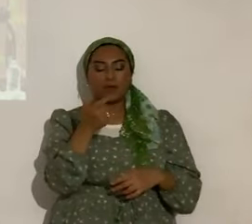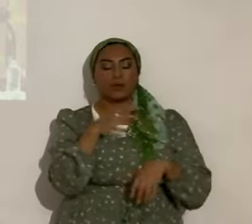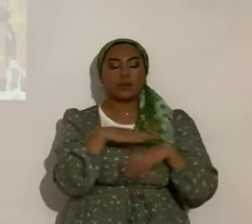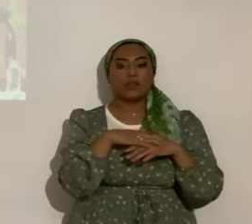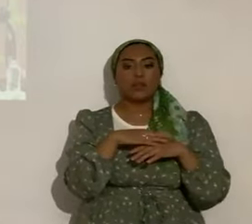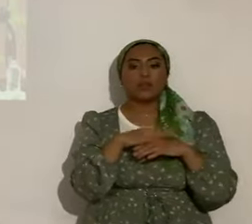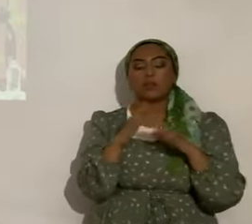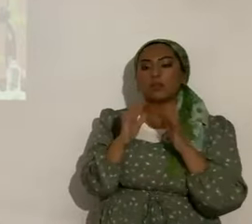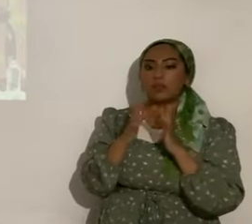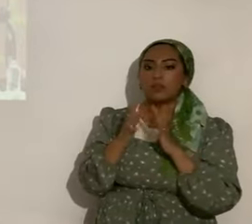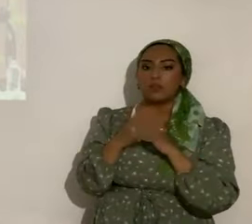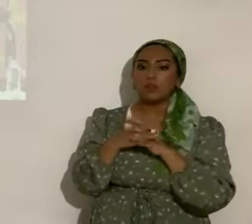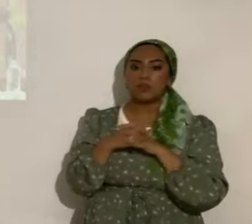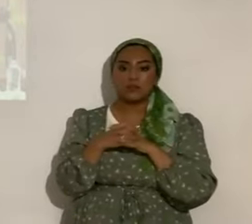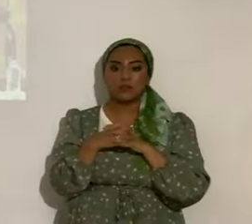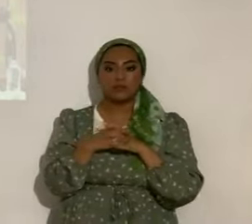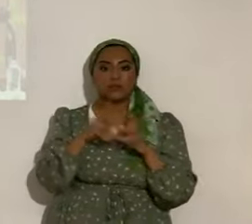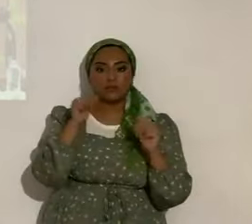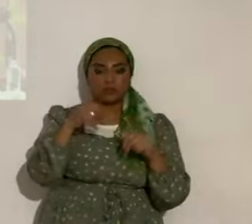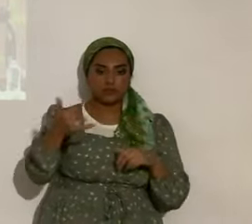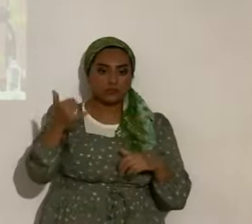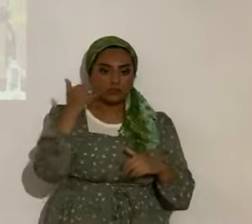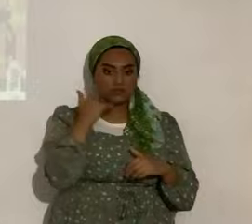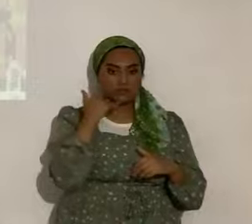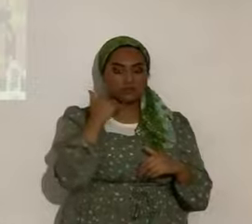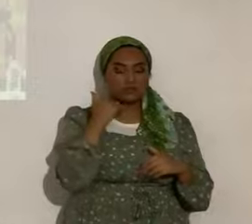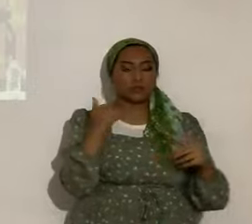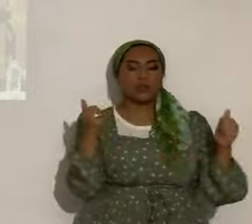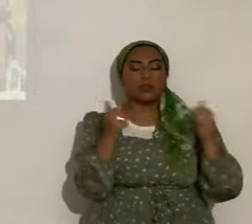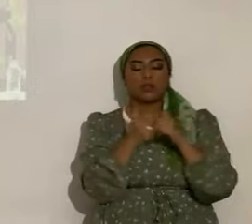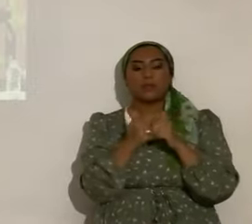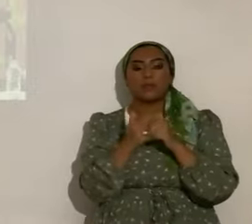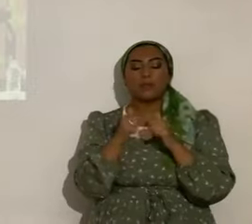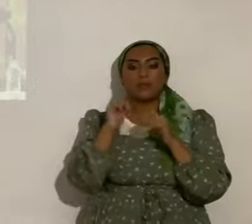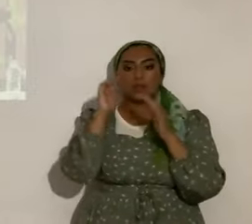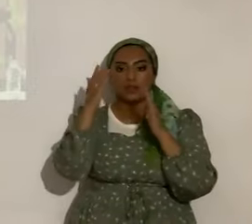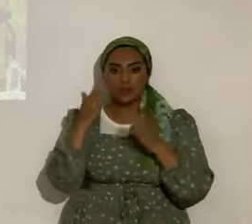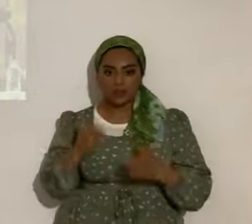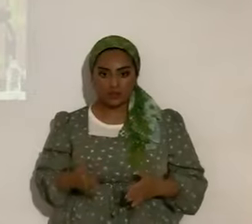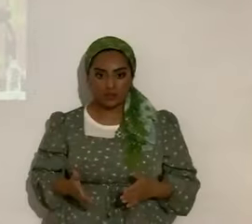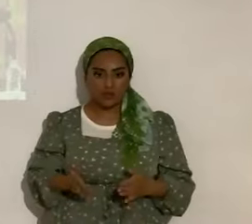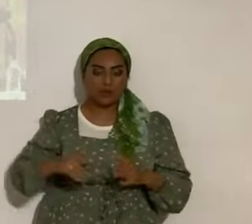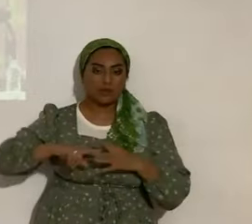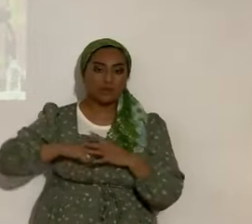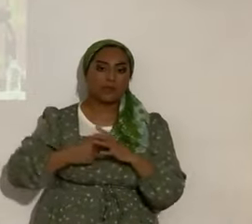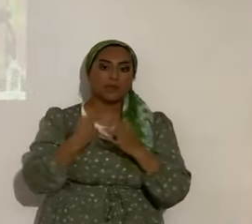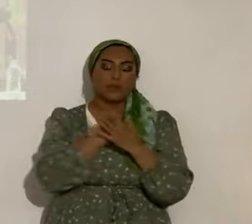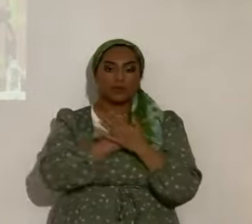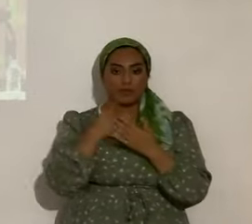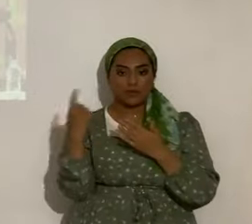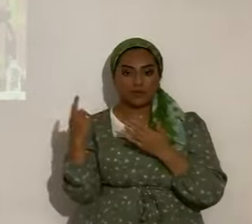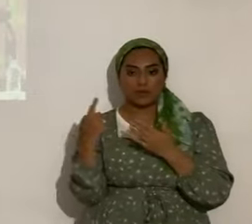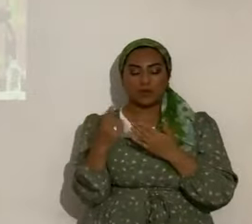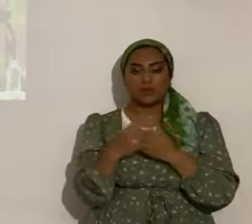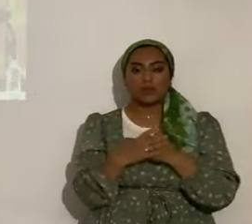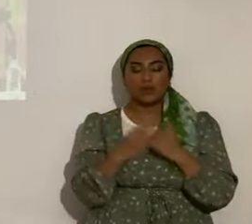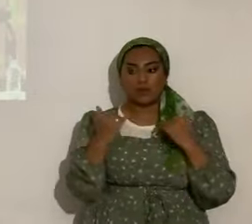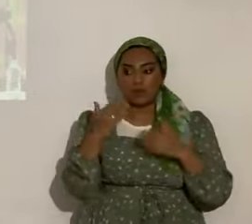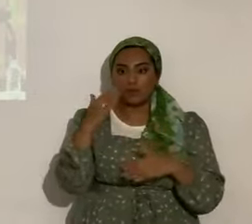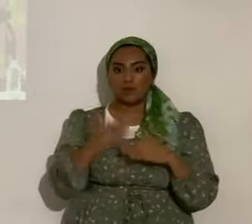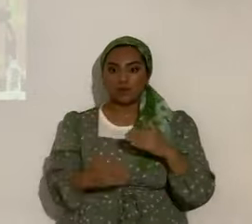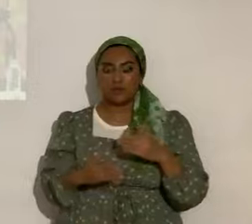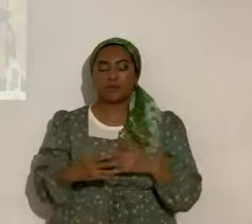hermana, puedes comunicarte con los ancianos ya empezando la semana, ahorita la vamos a terminar.